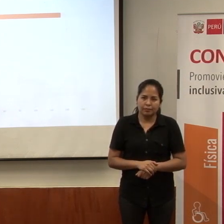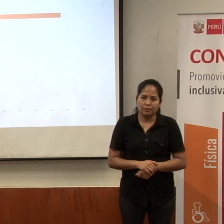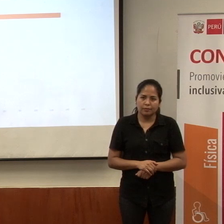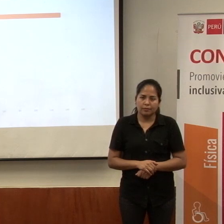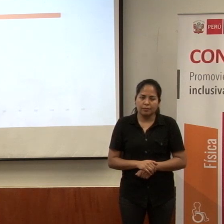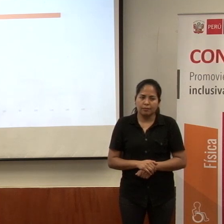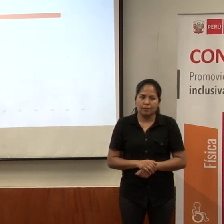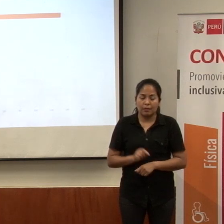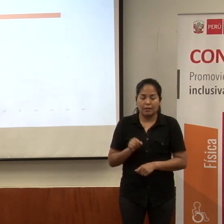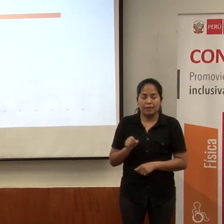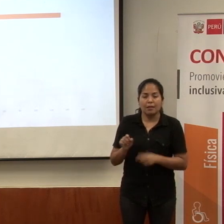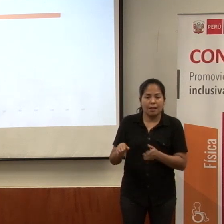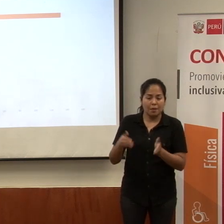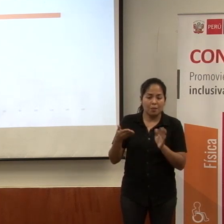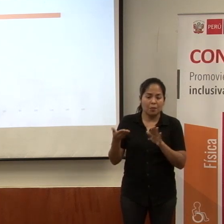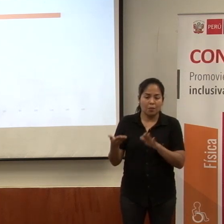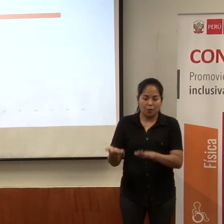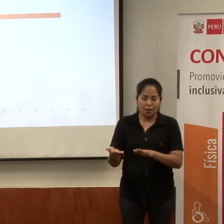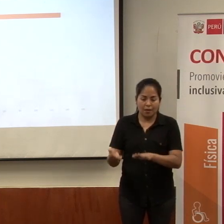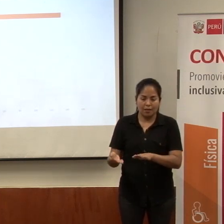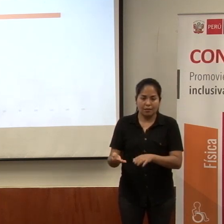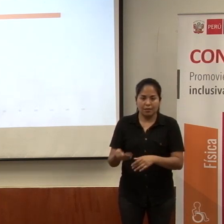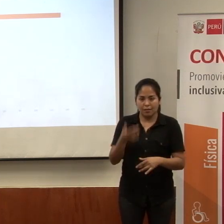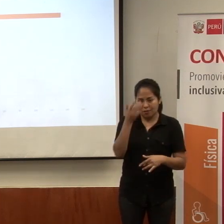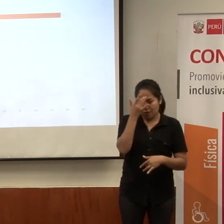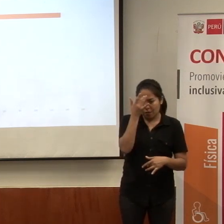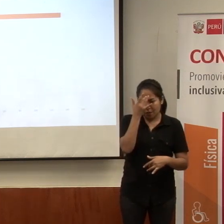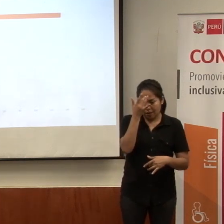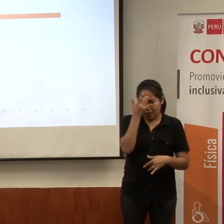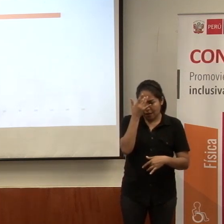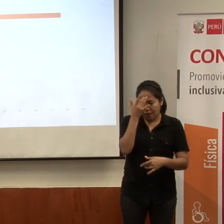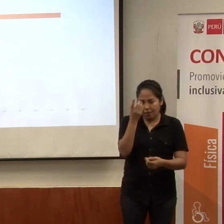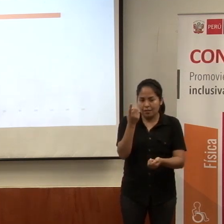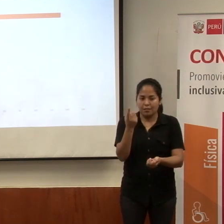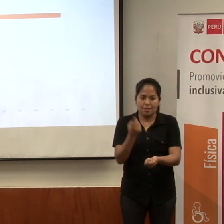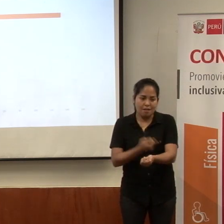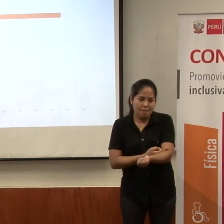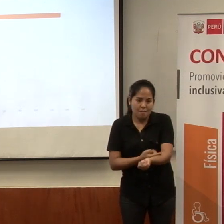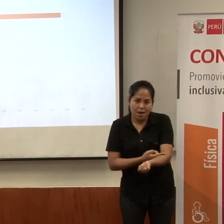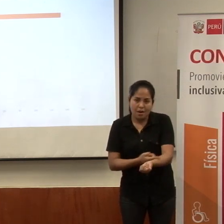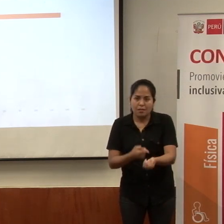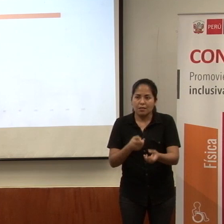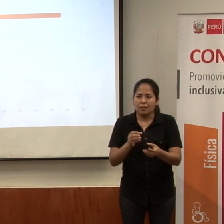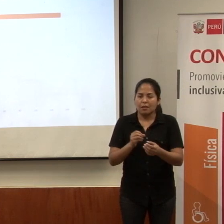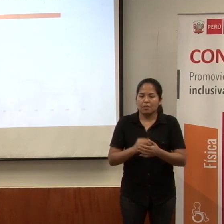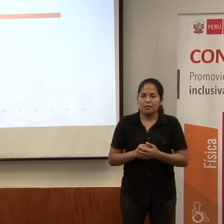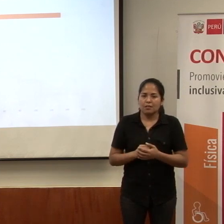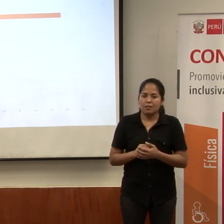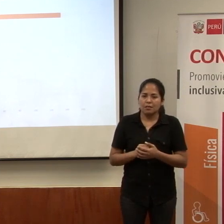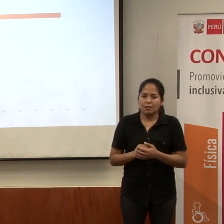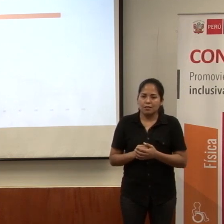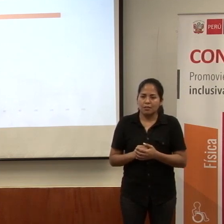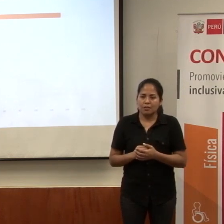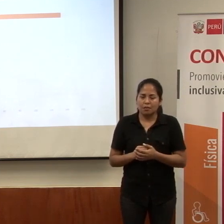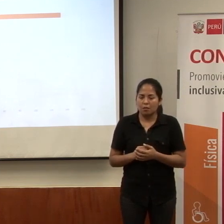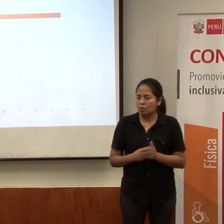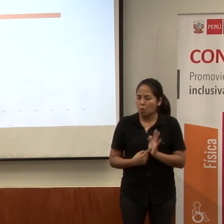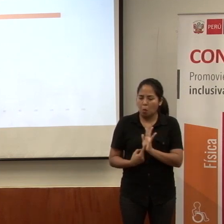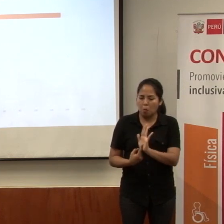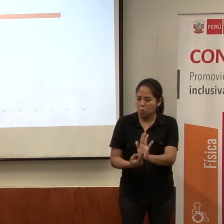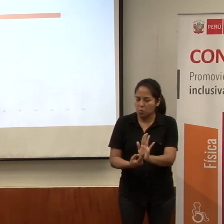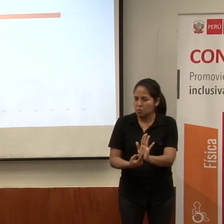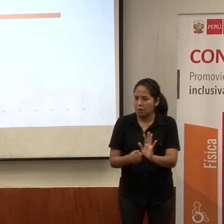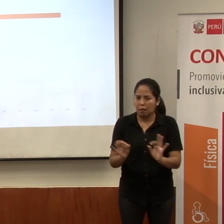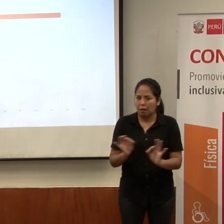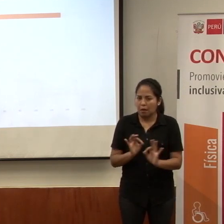la muerte como causa de enfermedades genéticas o congénitas, anomalías congénitas, no aparecía, pero